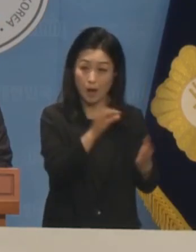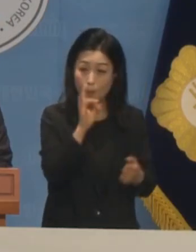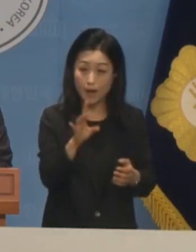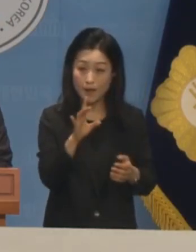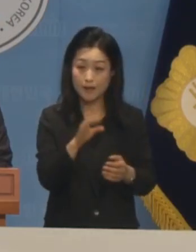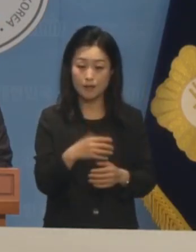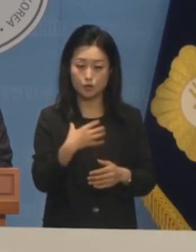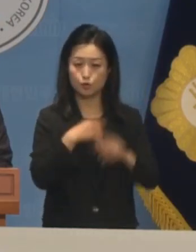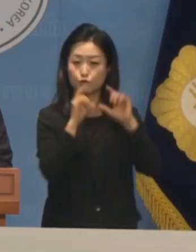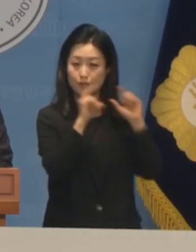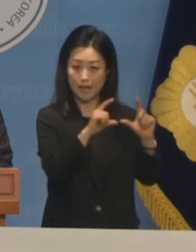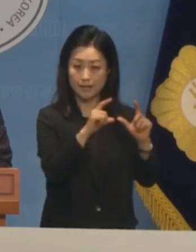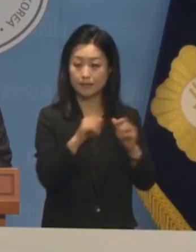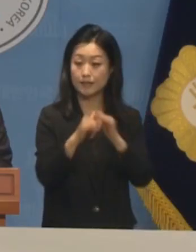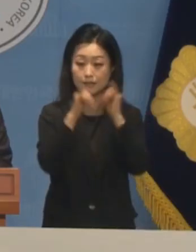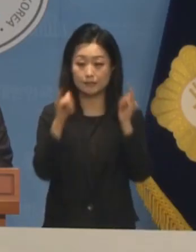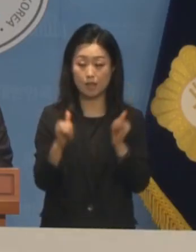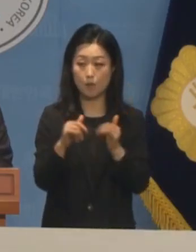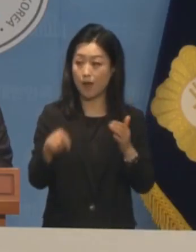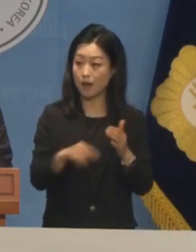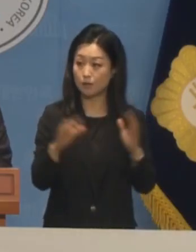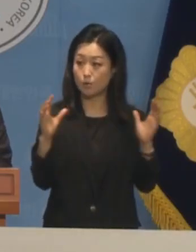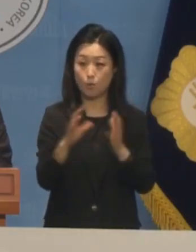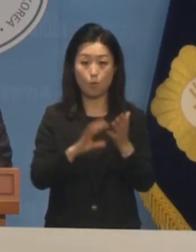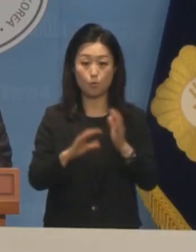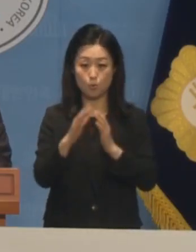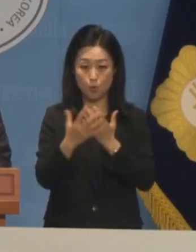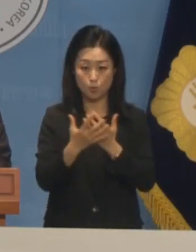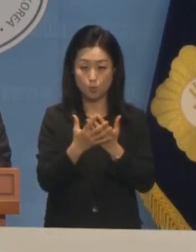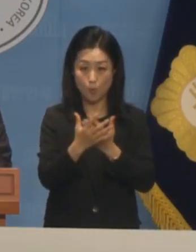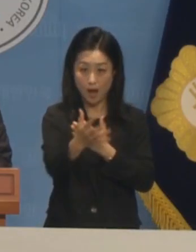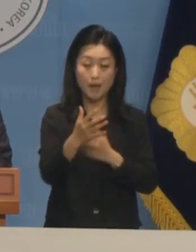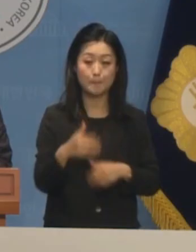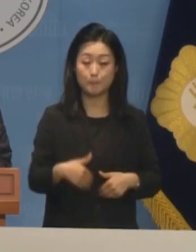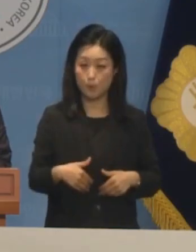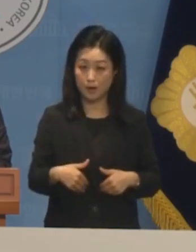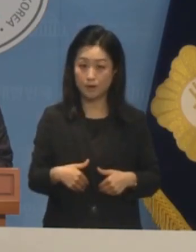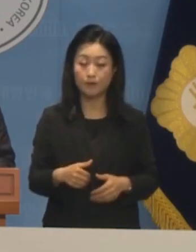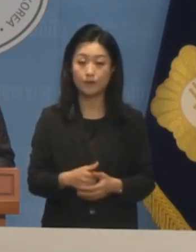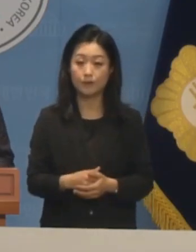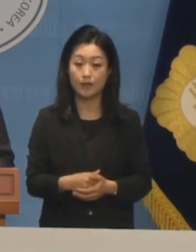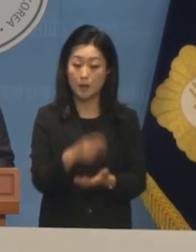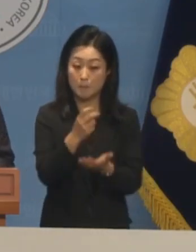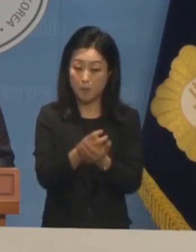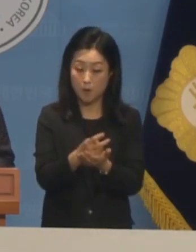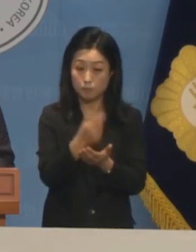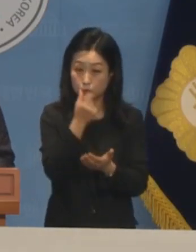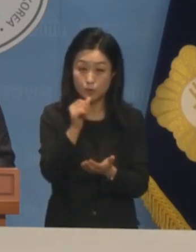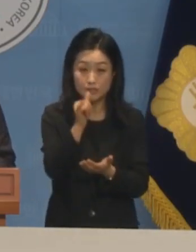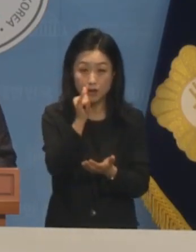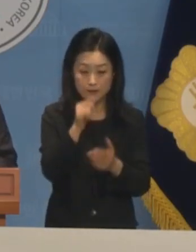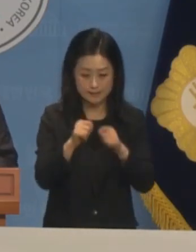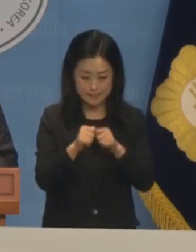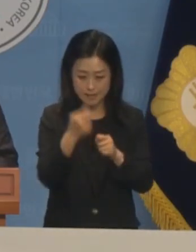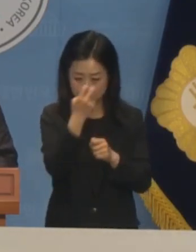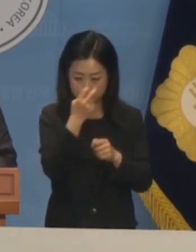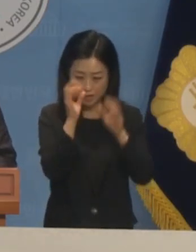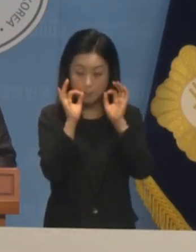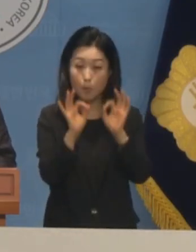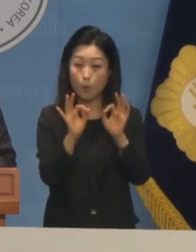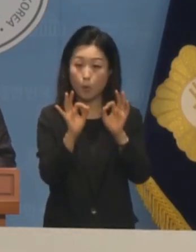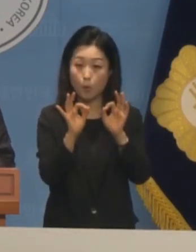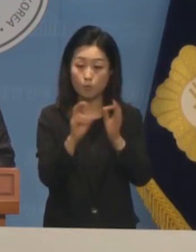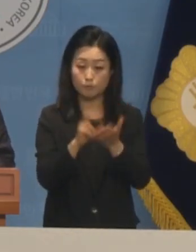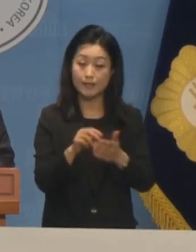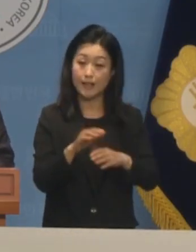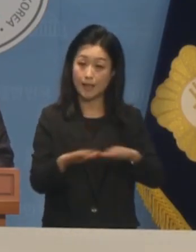규탄과 함께 사회적 공론화가 필요합니다. 법적, 제도적 미비 사항을 꼼꼼히 점검하고